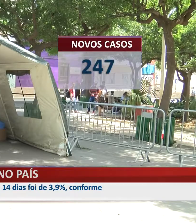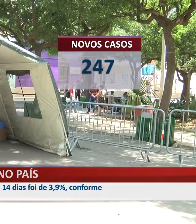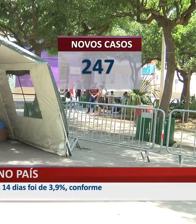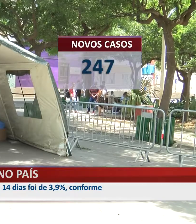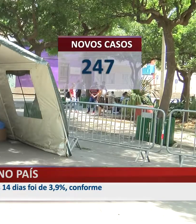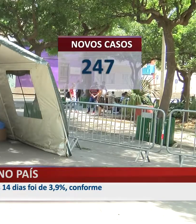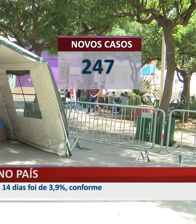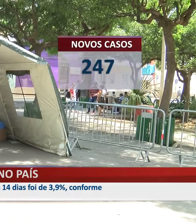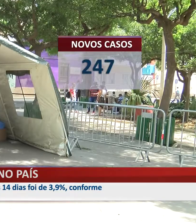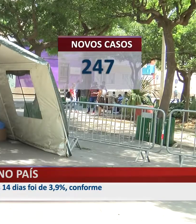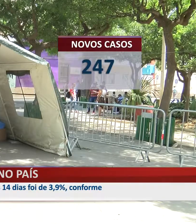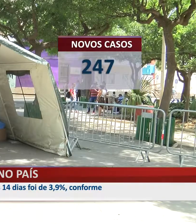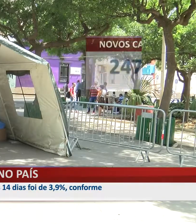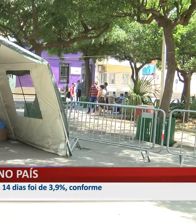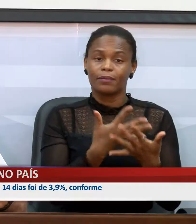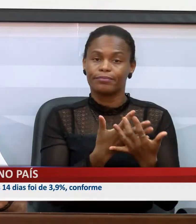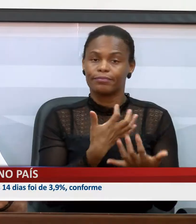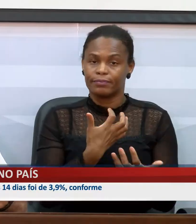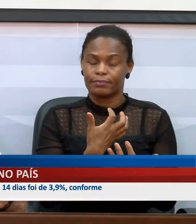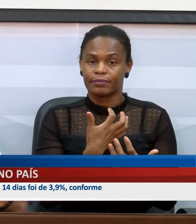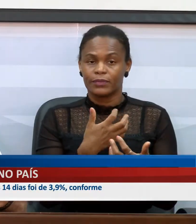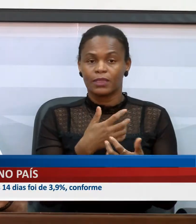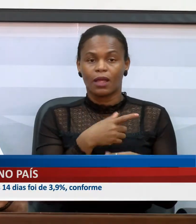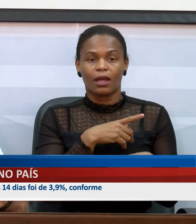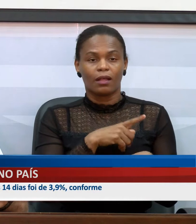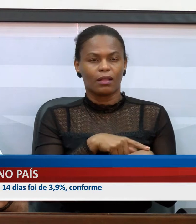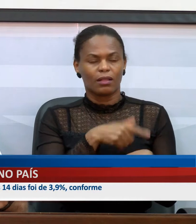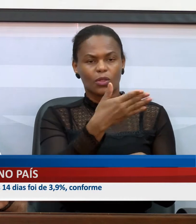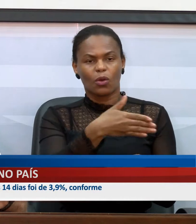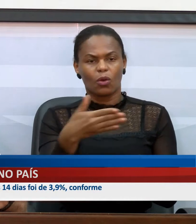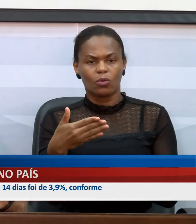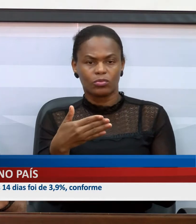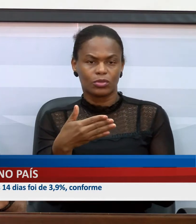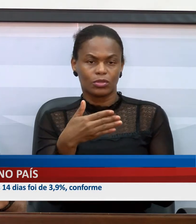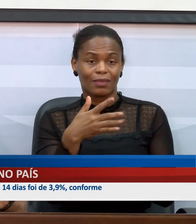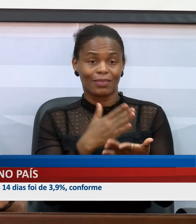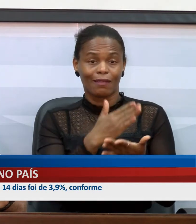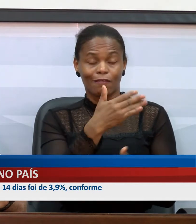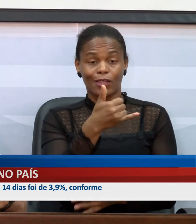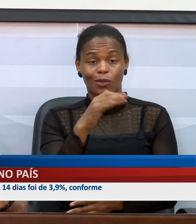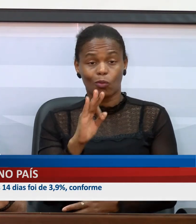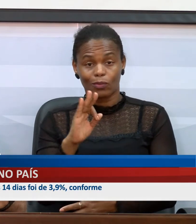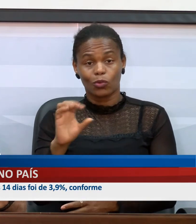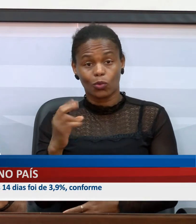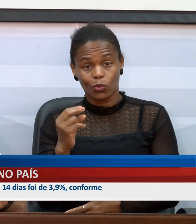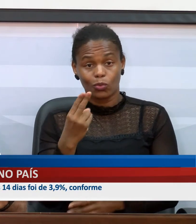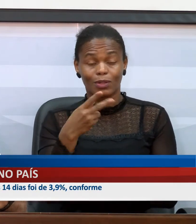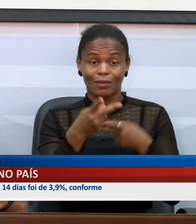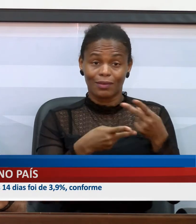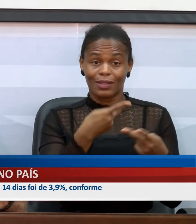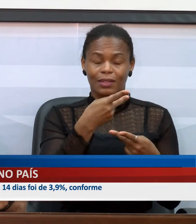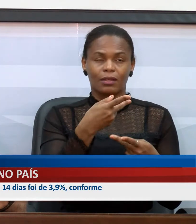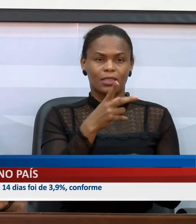247 novos casos positivos. No período de 11 a 24 de outubro, foi analisado um total de